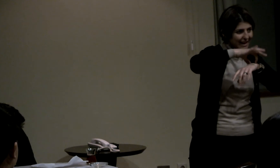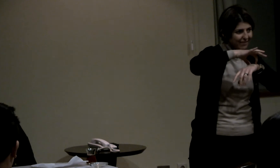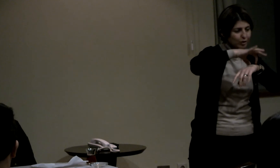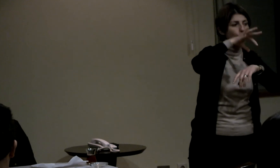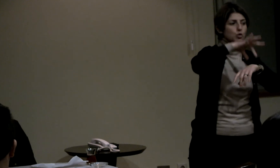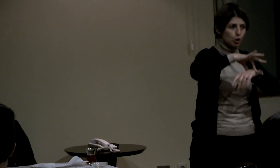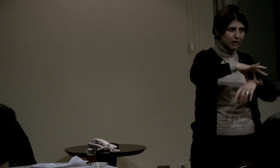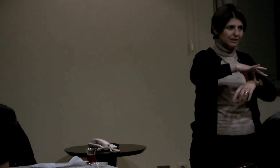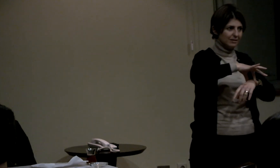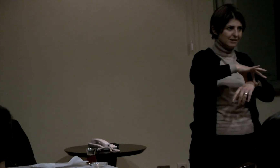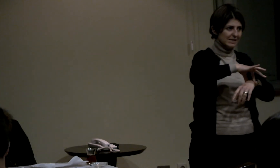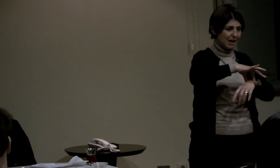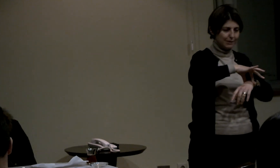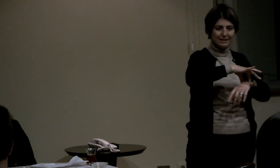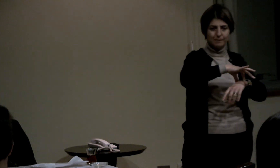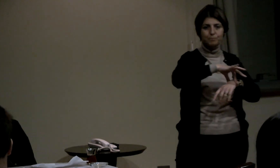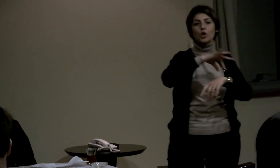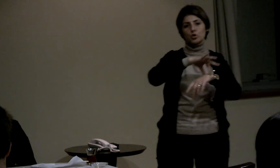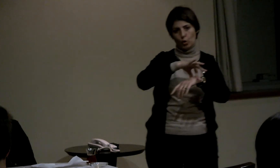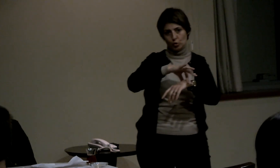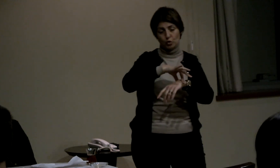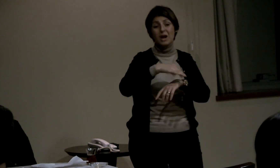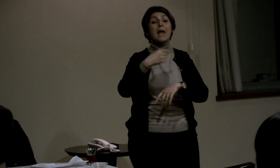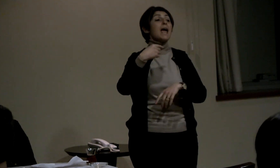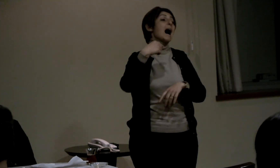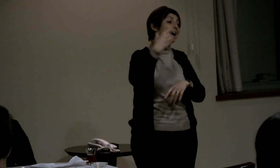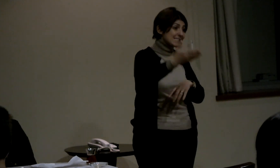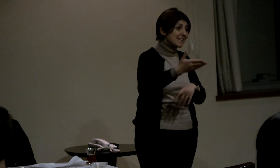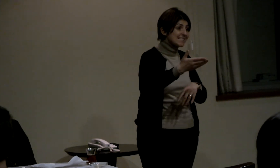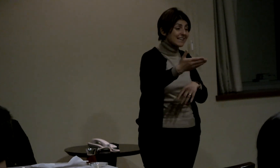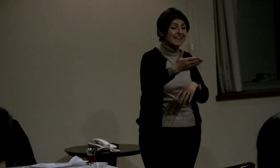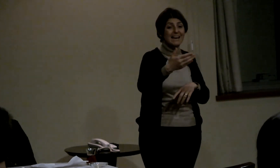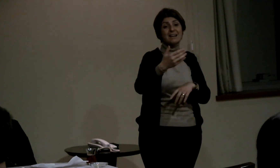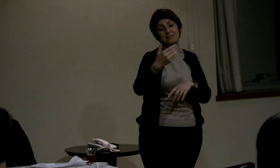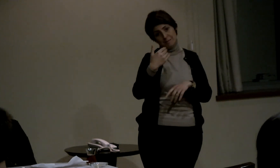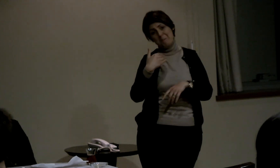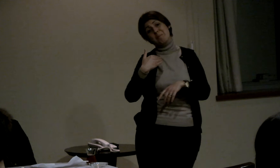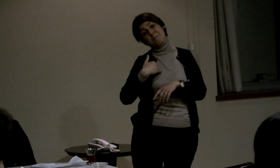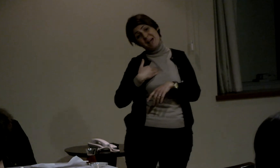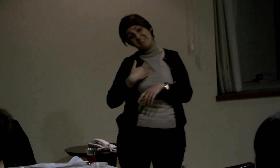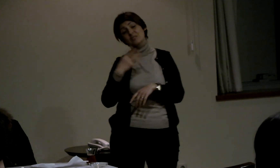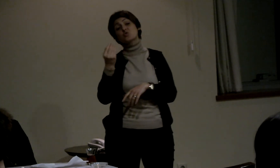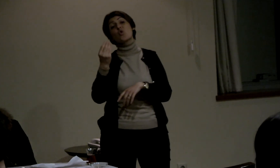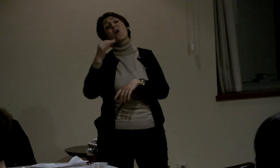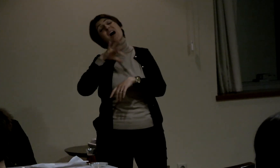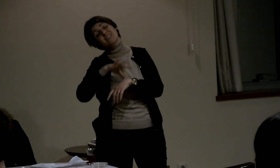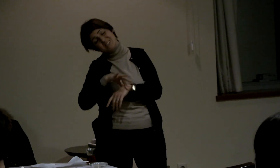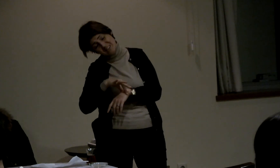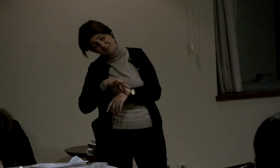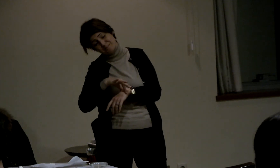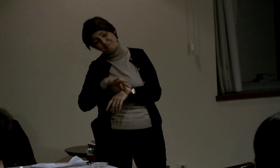var. Doktor da sabit. Doktor. Hastaysak eğer ben çok hastayım.